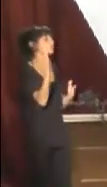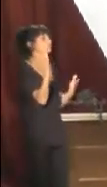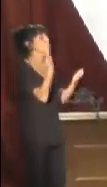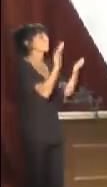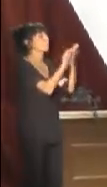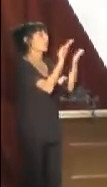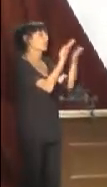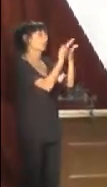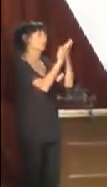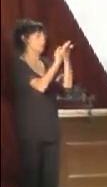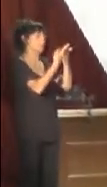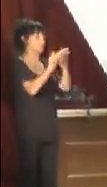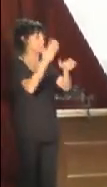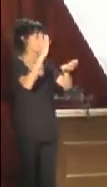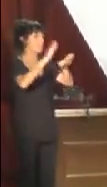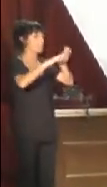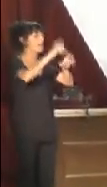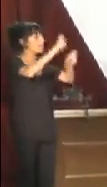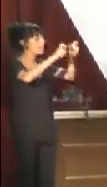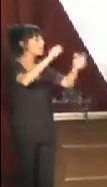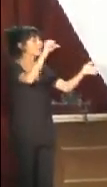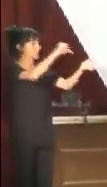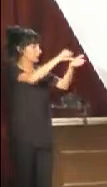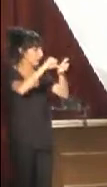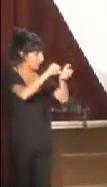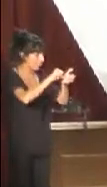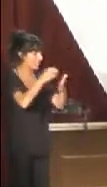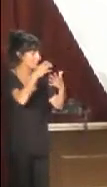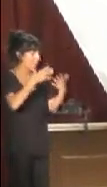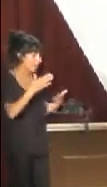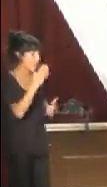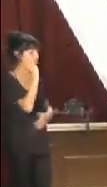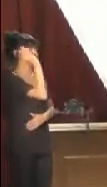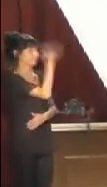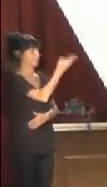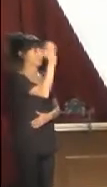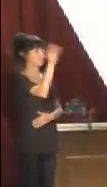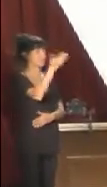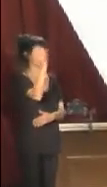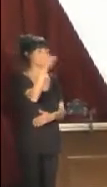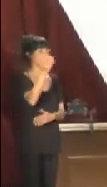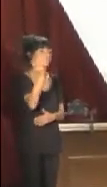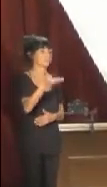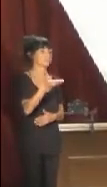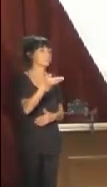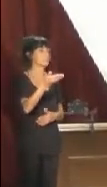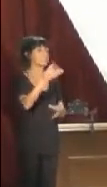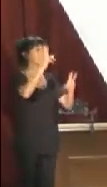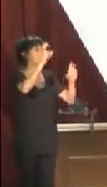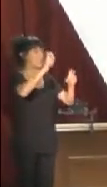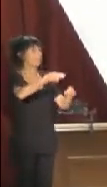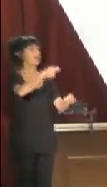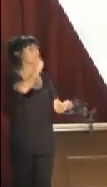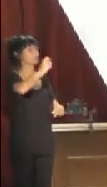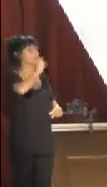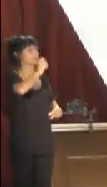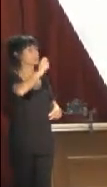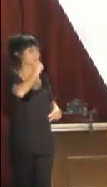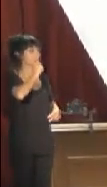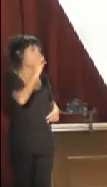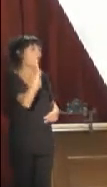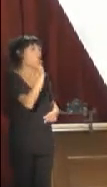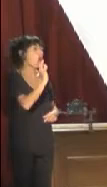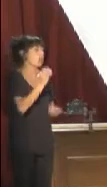moitos cidadáns que están sendo criminalizados debido á prohibición do cannabis e de outras sustancias que non